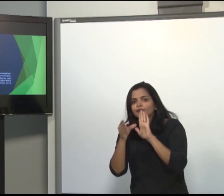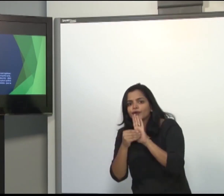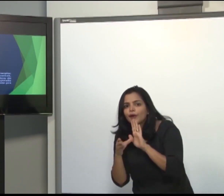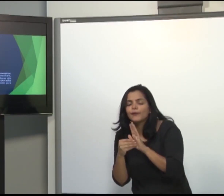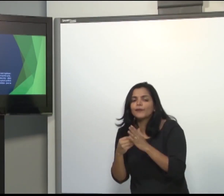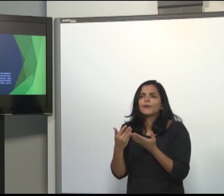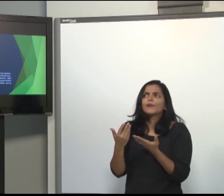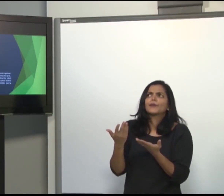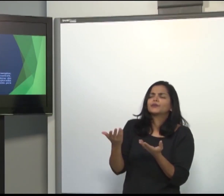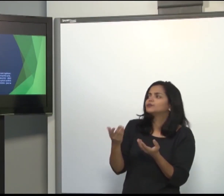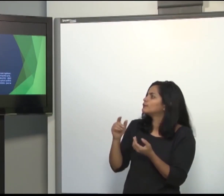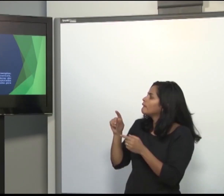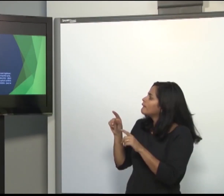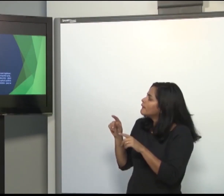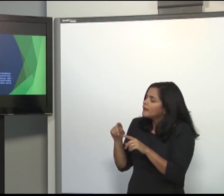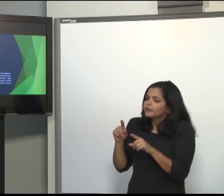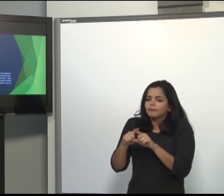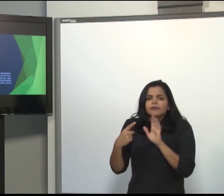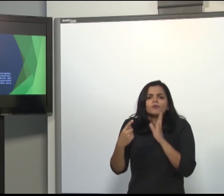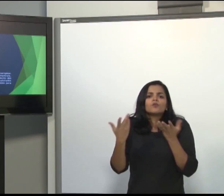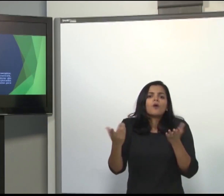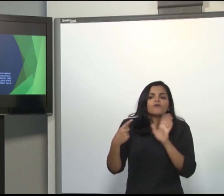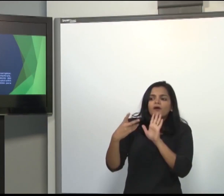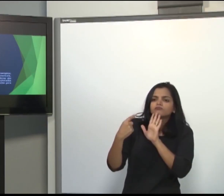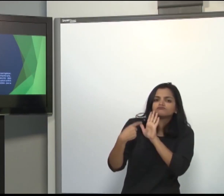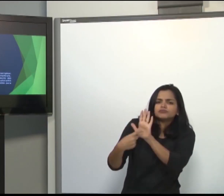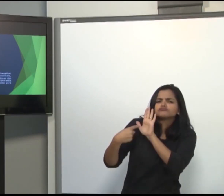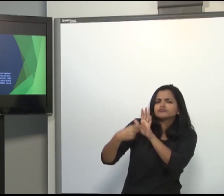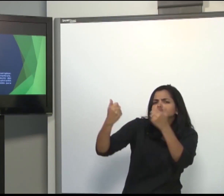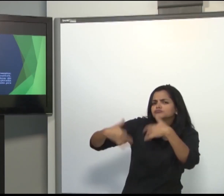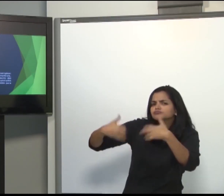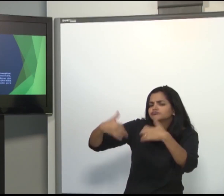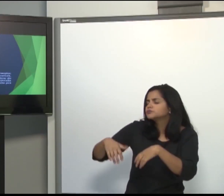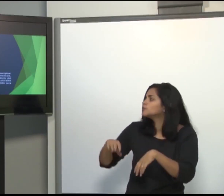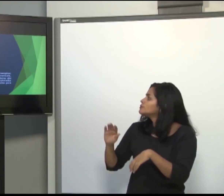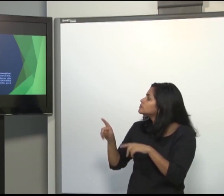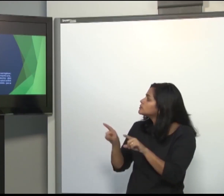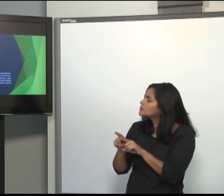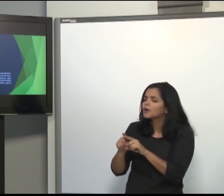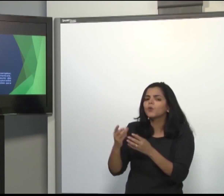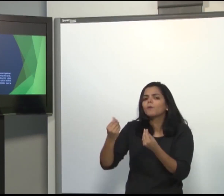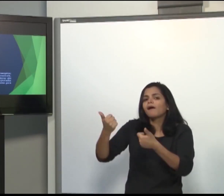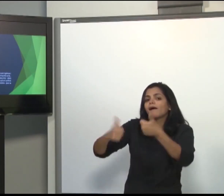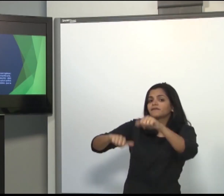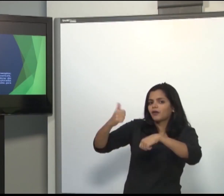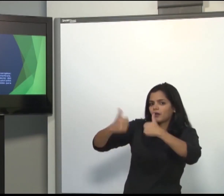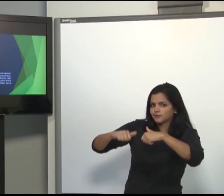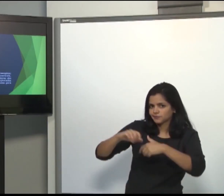no processo de alfabetização. Então, temos elencar temas, conteúdos,